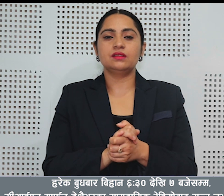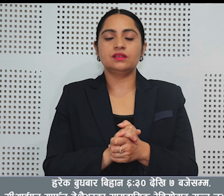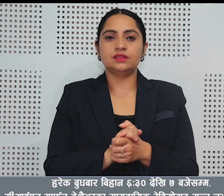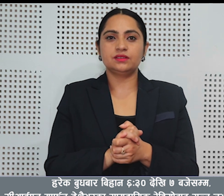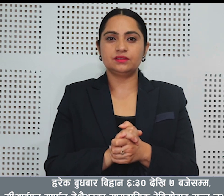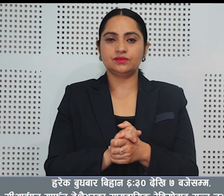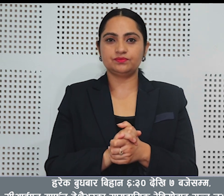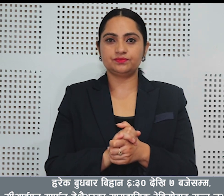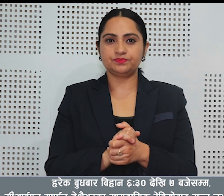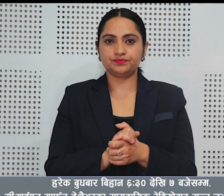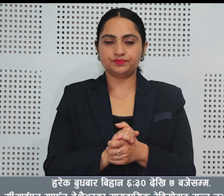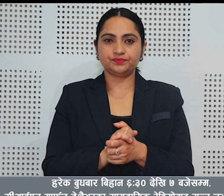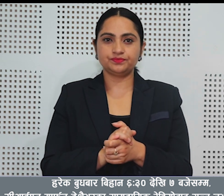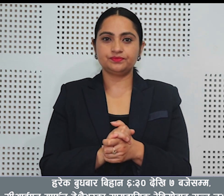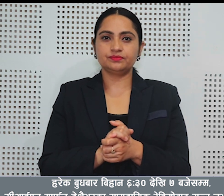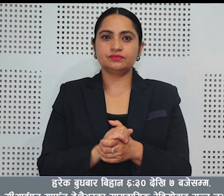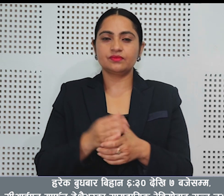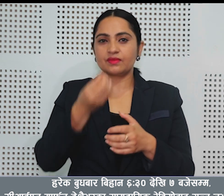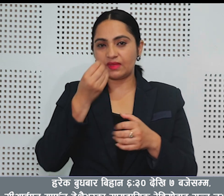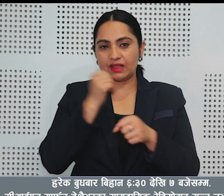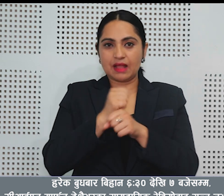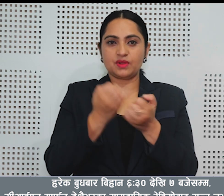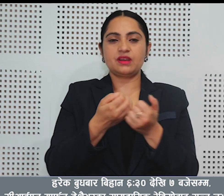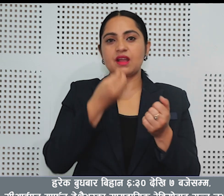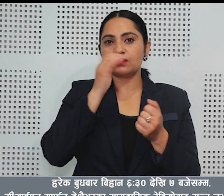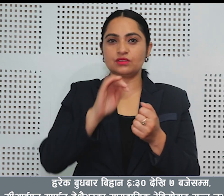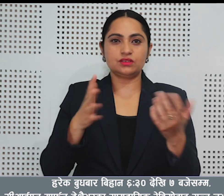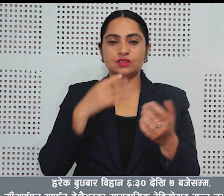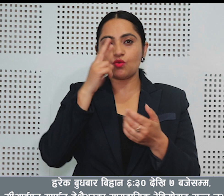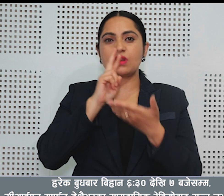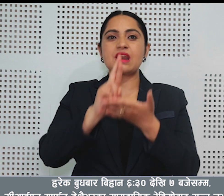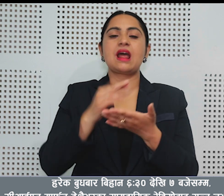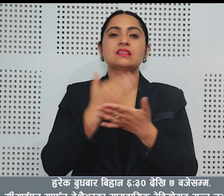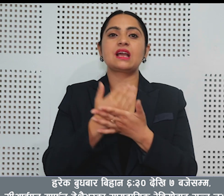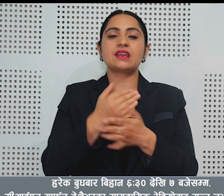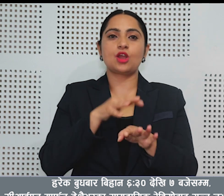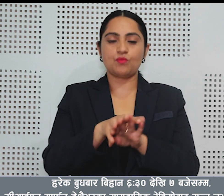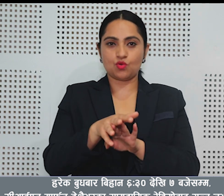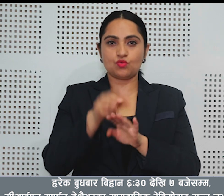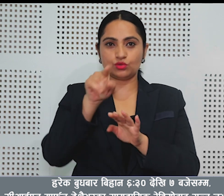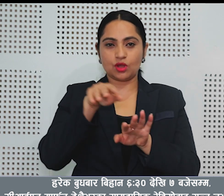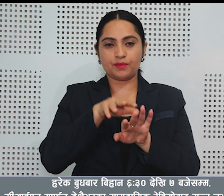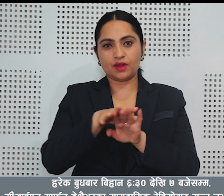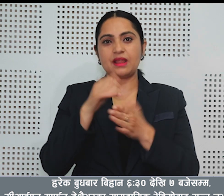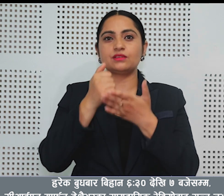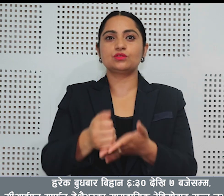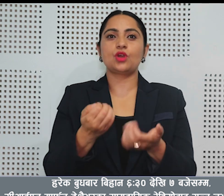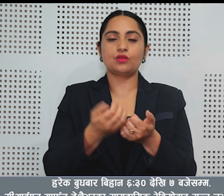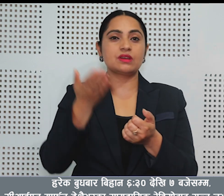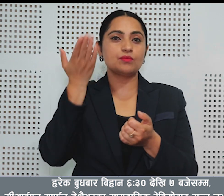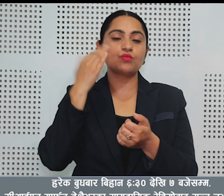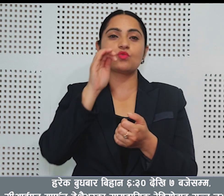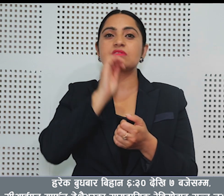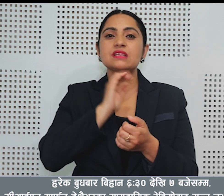पाएँ ठिकै हुन्थ्यो भन्ने भयो छ। अब कसैले त्यस्तो राहतको कार्यक्रमहरू तपाईँहरूलाई सहयोग गर्ने पोहोर